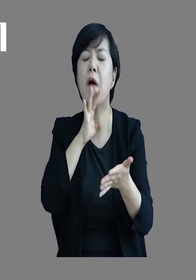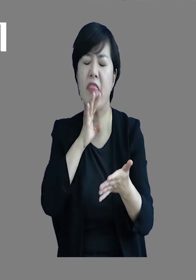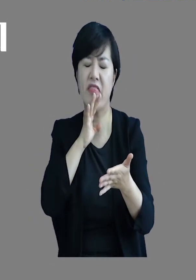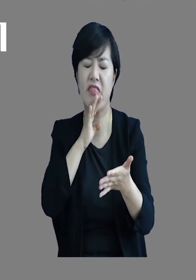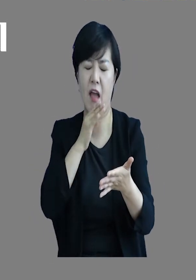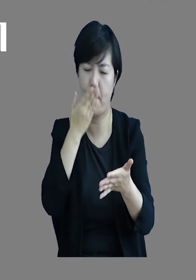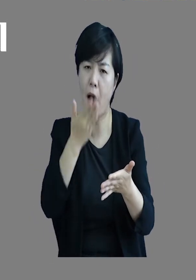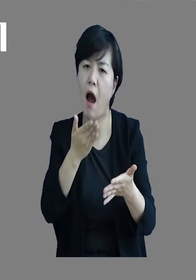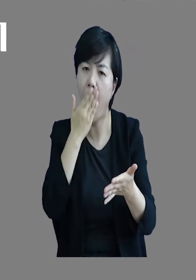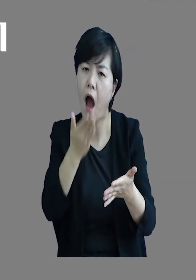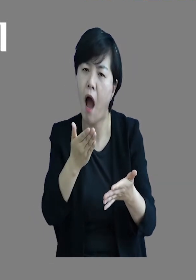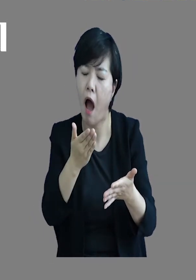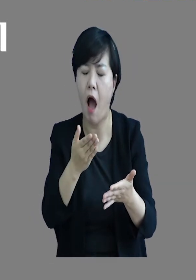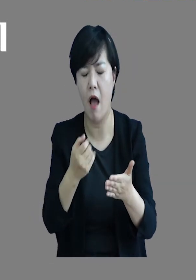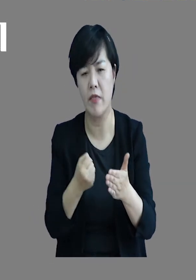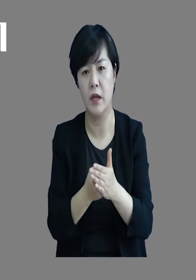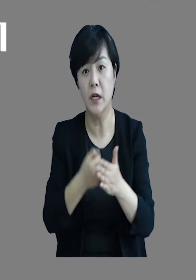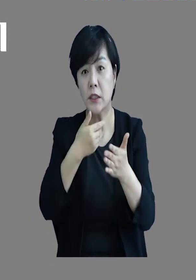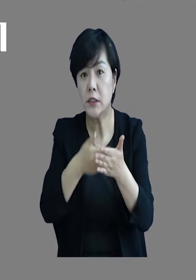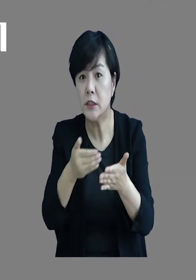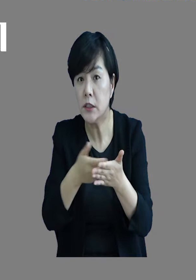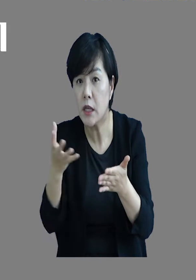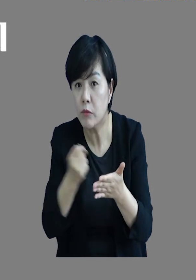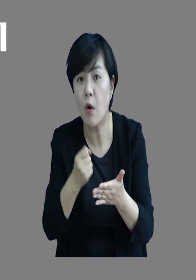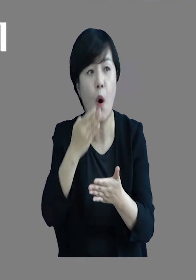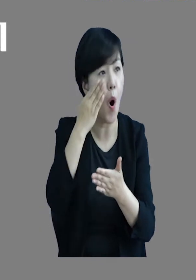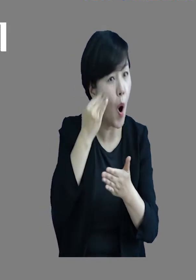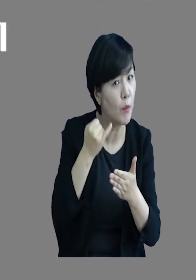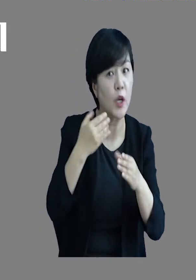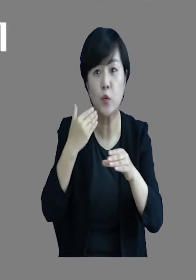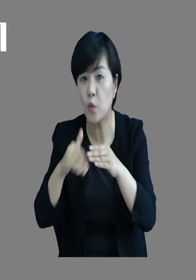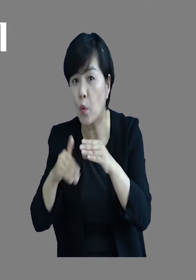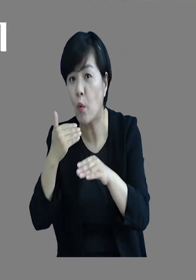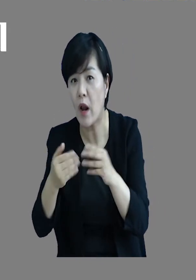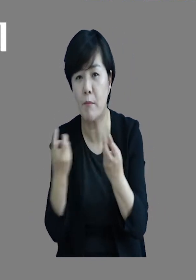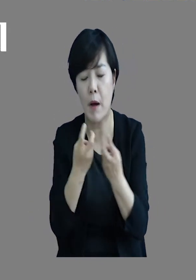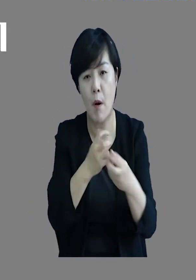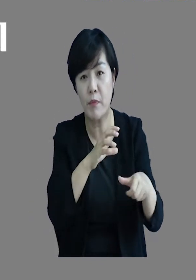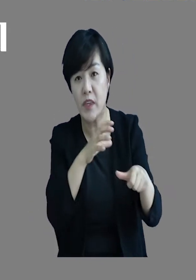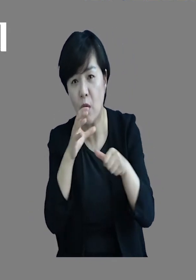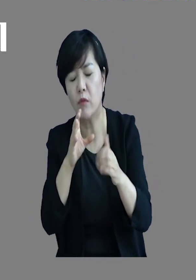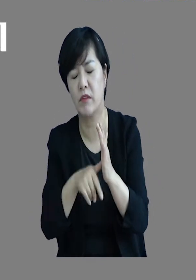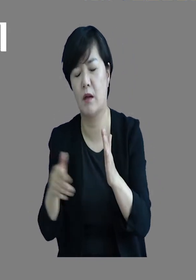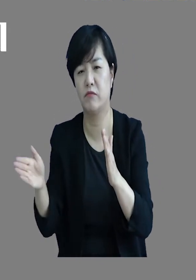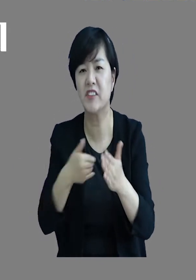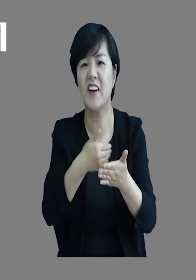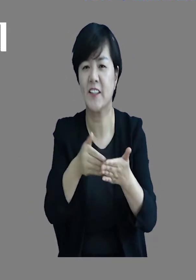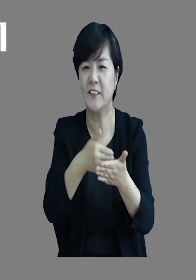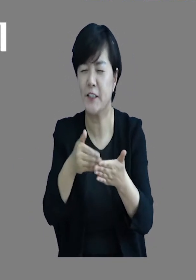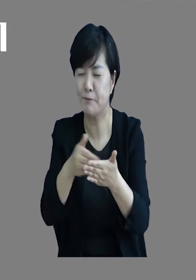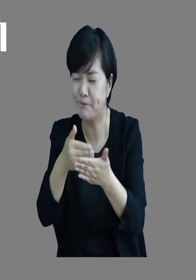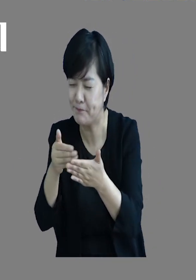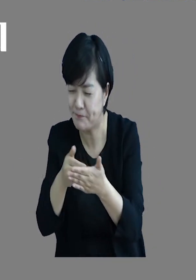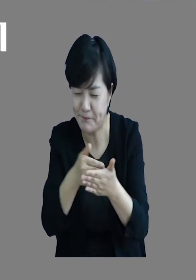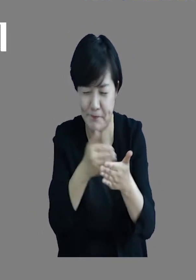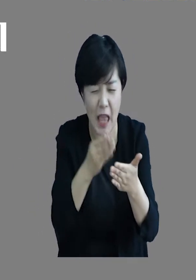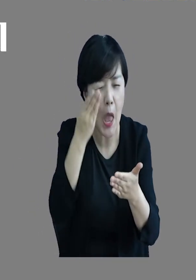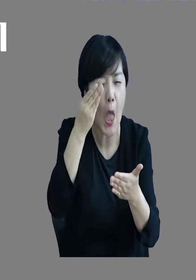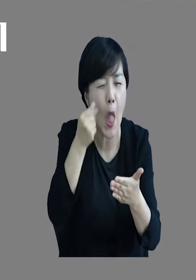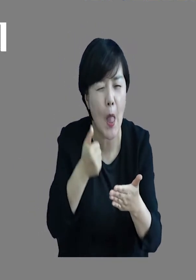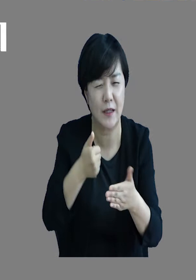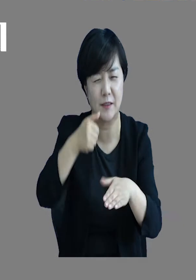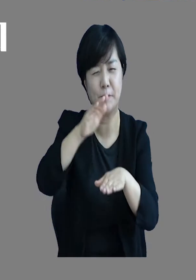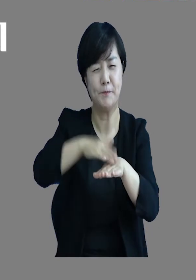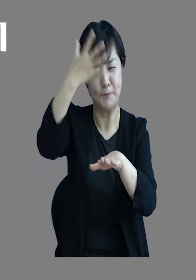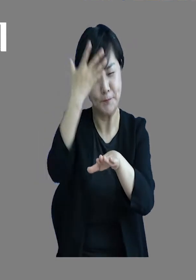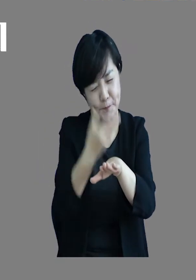방법이 없었대요, 어머니하고는. 그래서 그 그림으로 어머니하고 소통하는 방법을 사용해서 그때부터 계속 그림이 그냥 익숙하게 딱